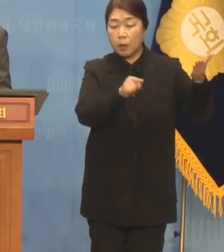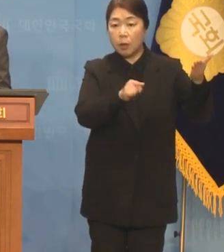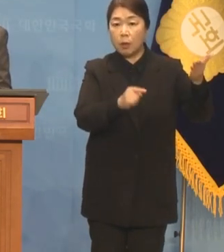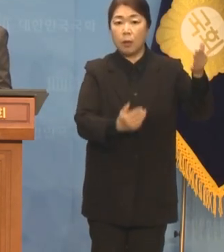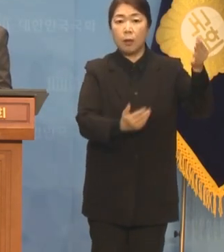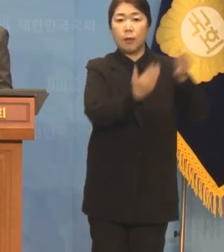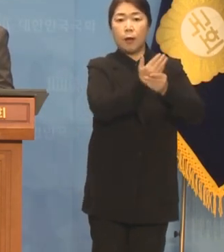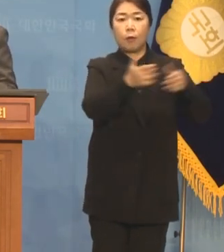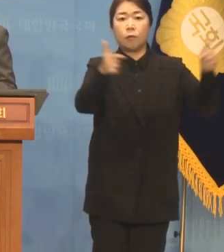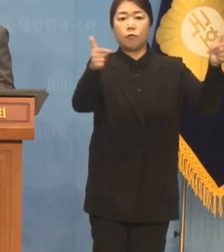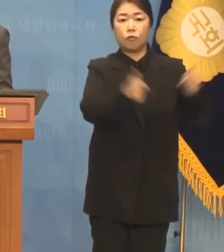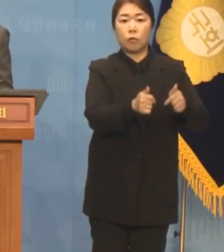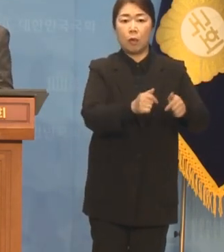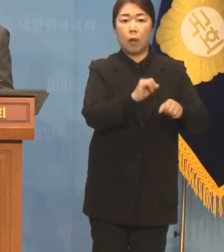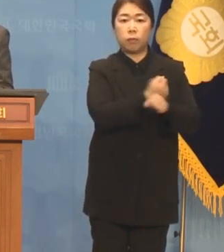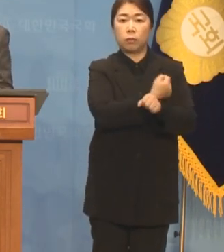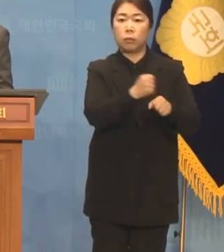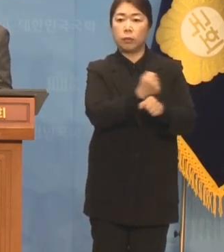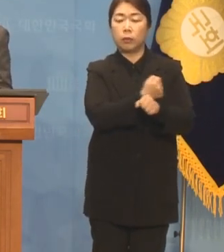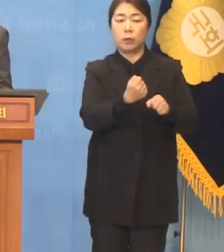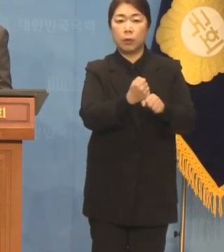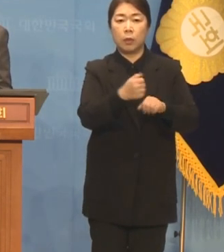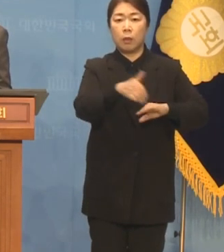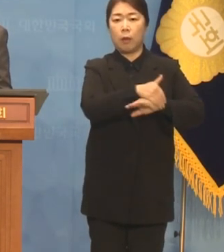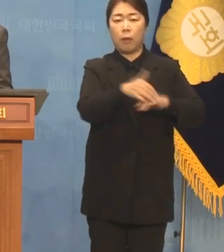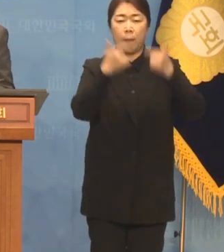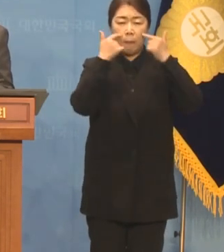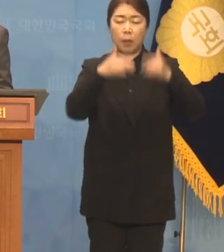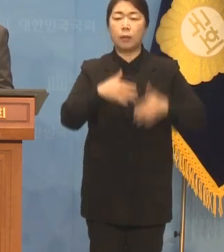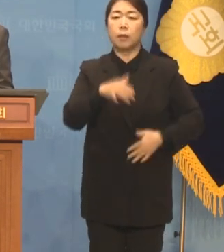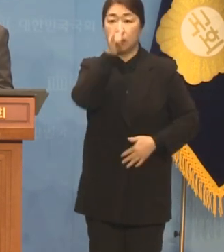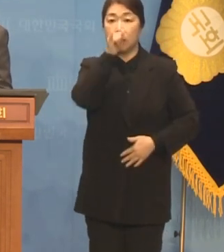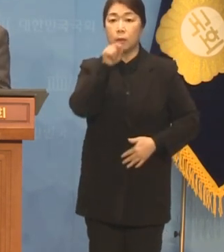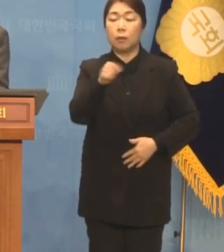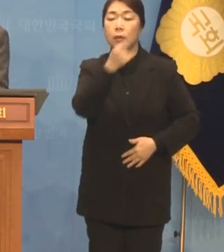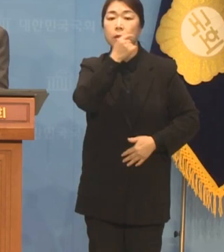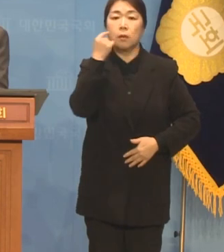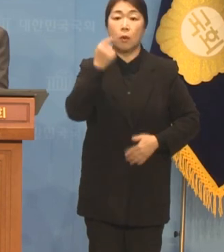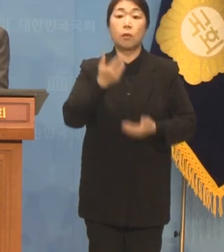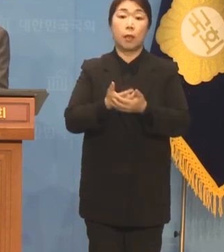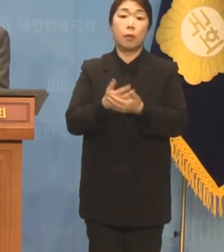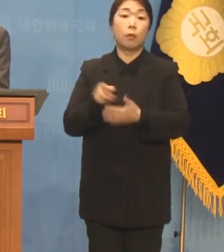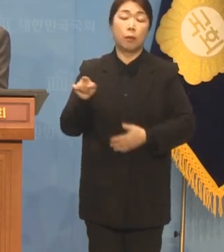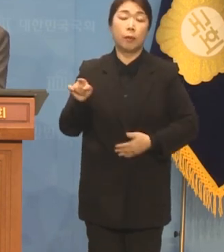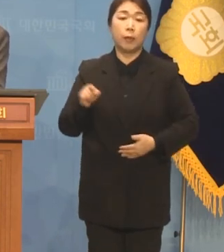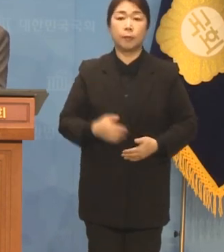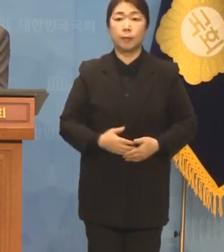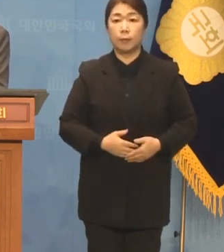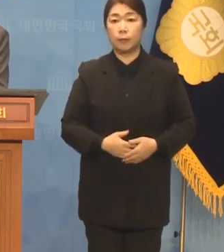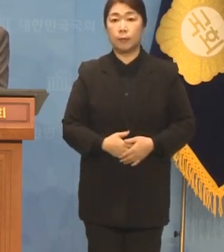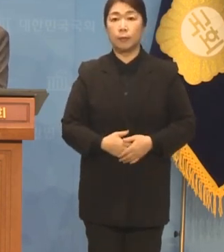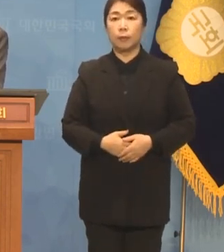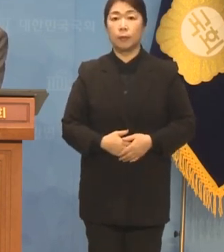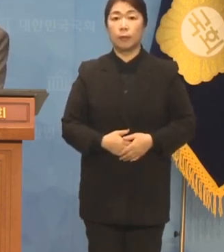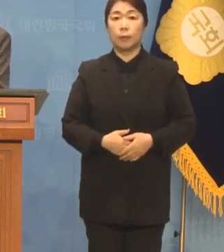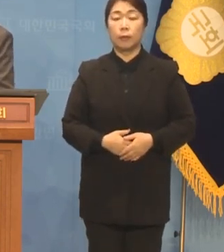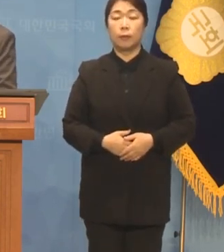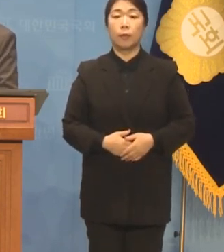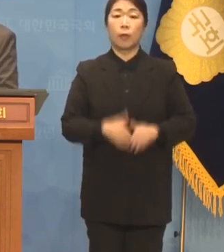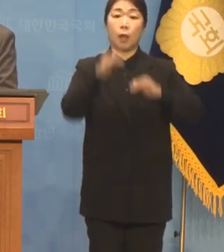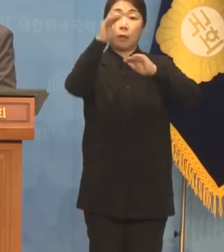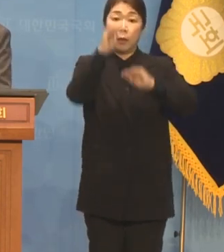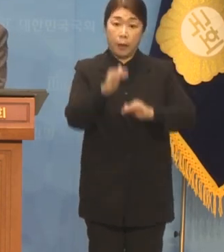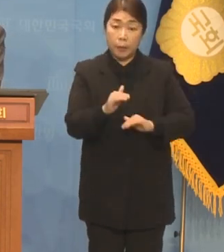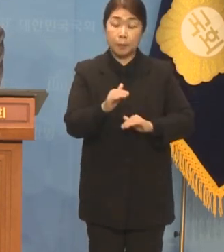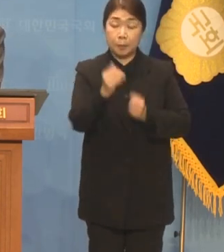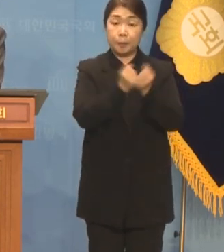축소 왜곡하려는 의도가 명백히 있었다는 것을 입증하는 증거가 될 수 있다고 봅니다. 내용을